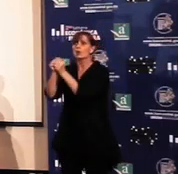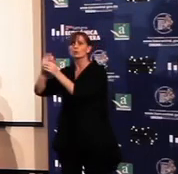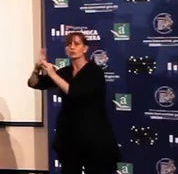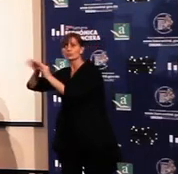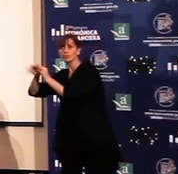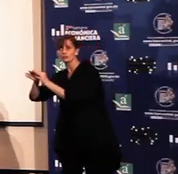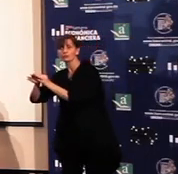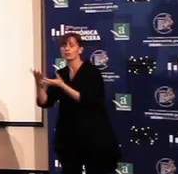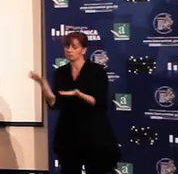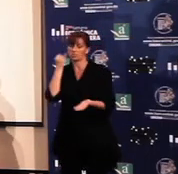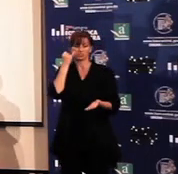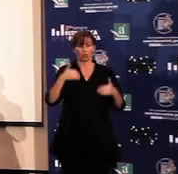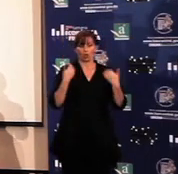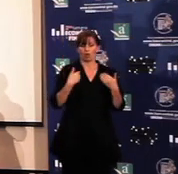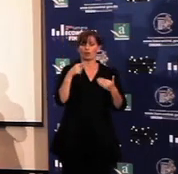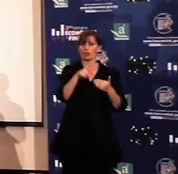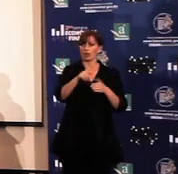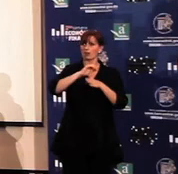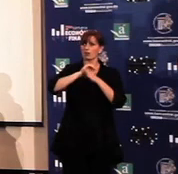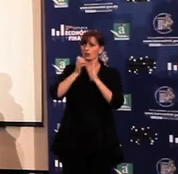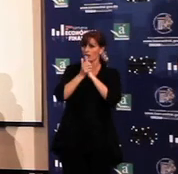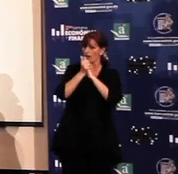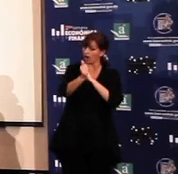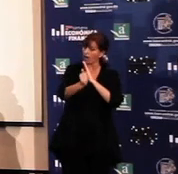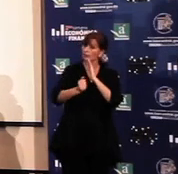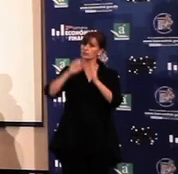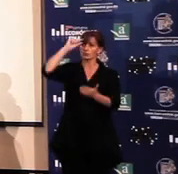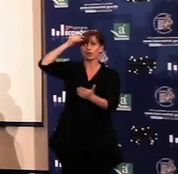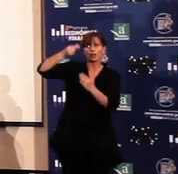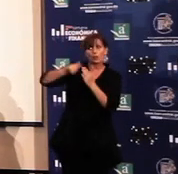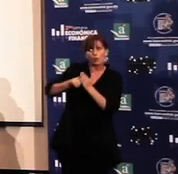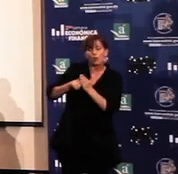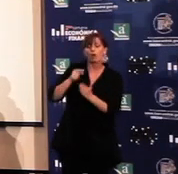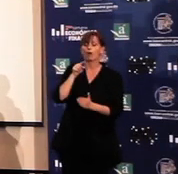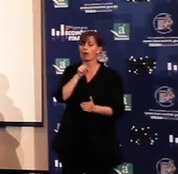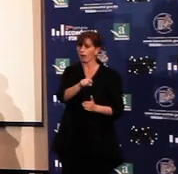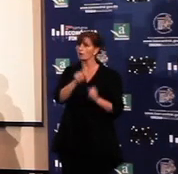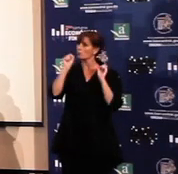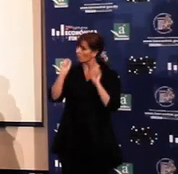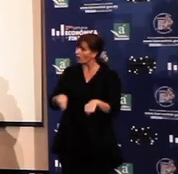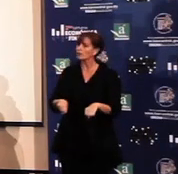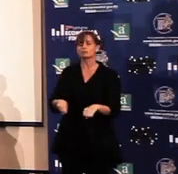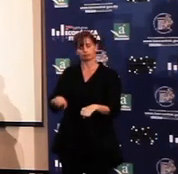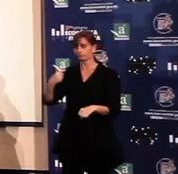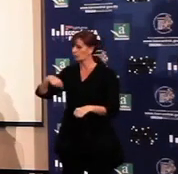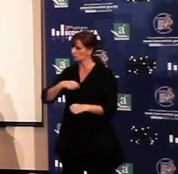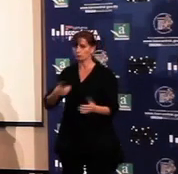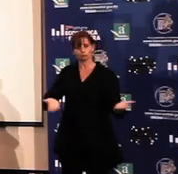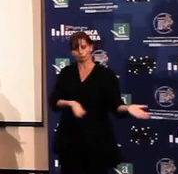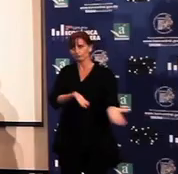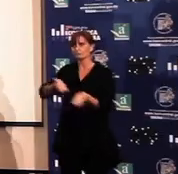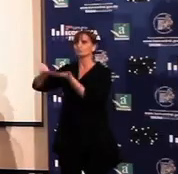conocimientos que el compañero que hizo la carrera con él pues vamos a darle la oportunidad vamos a